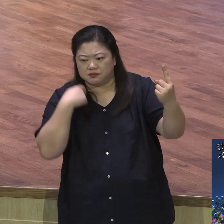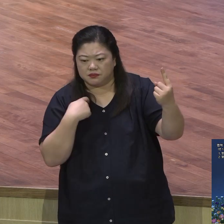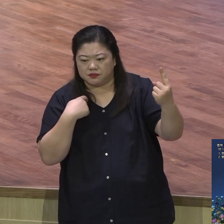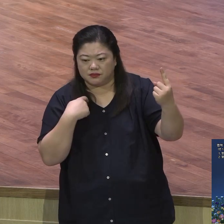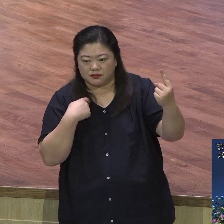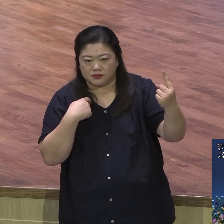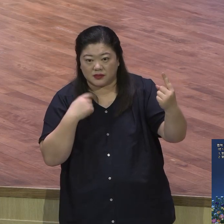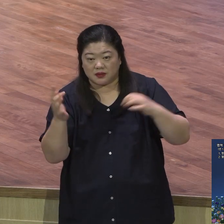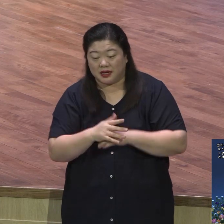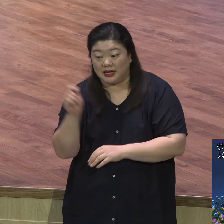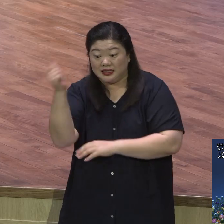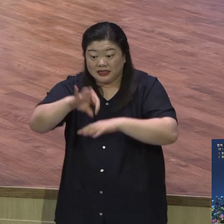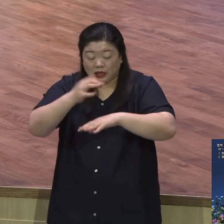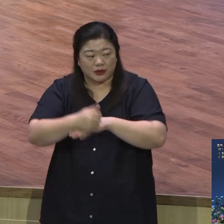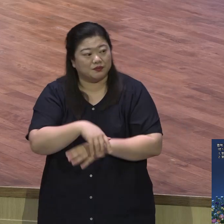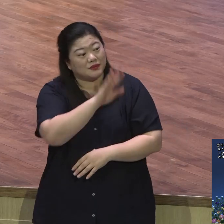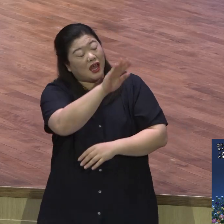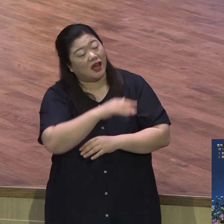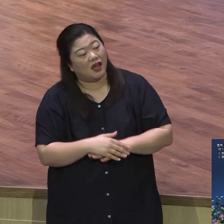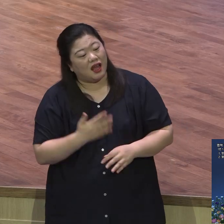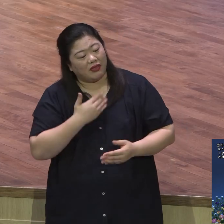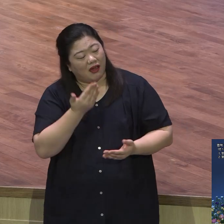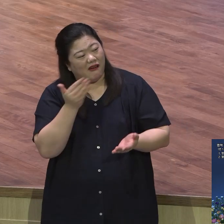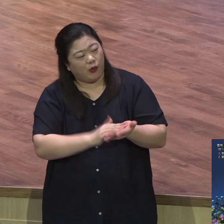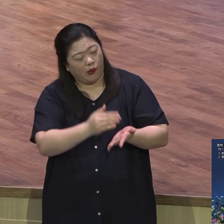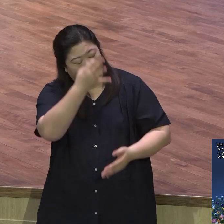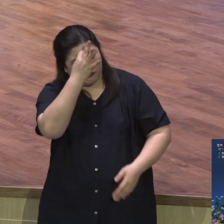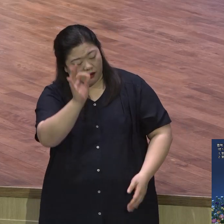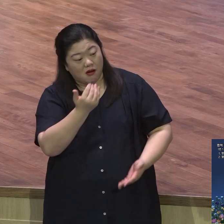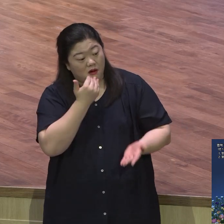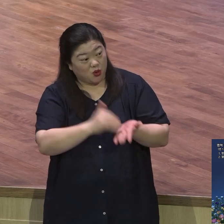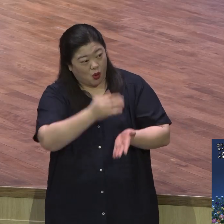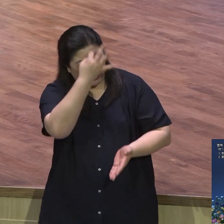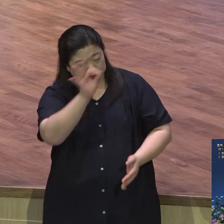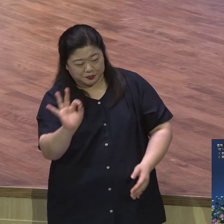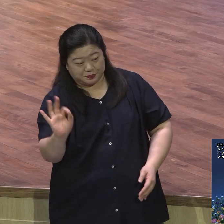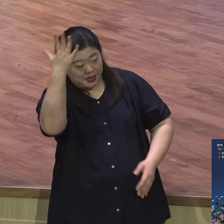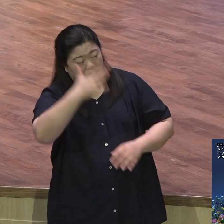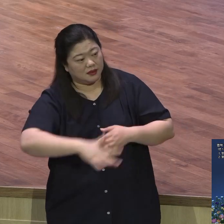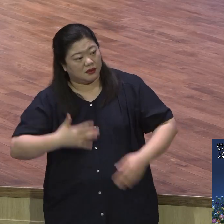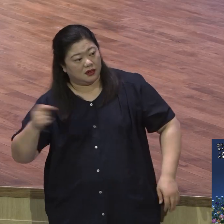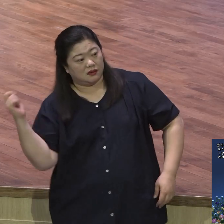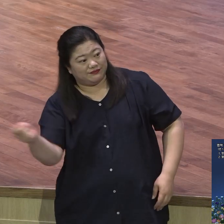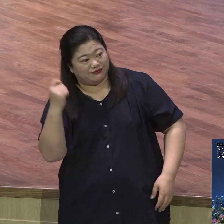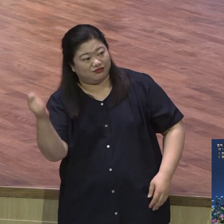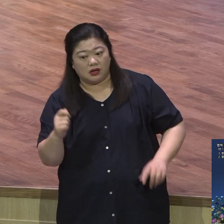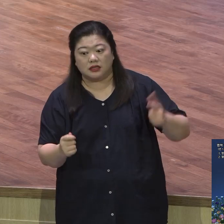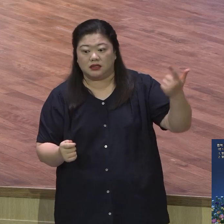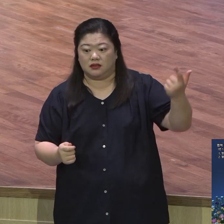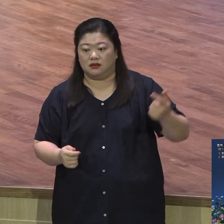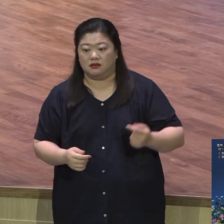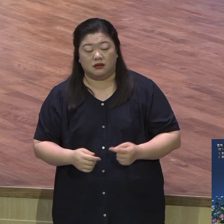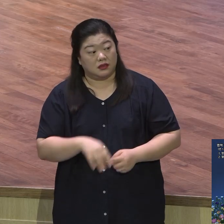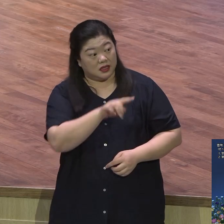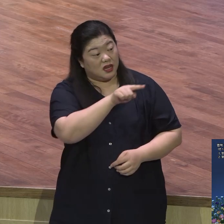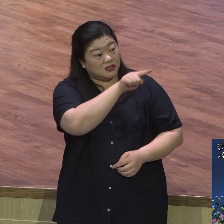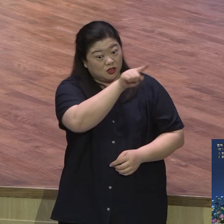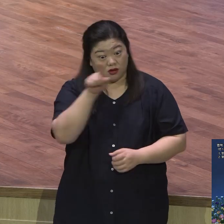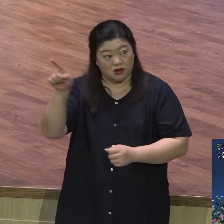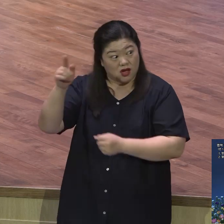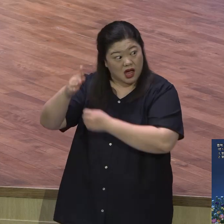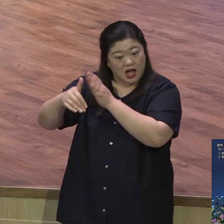내가 사자도 잡고 내가 곰도 잡았거든 이것 점이 일어나는 게 아니에요 너가 모욕하는 망군의